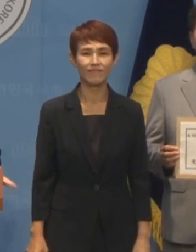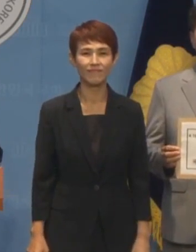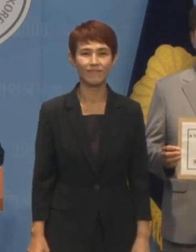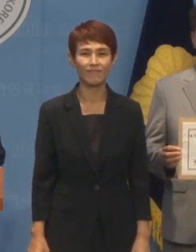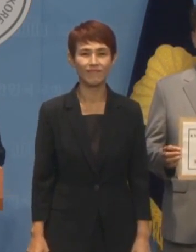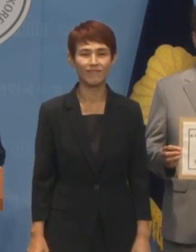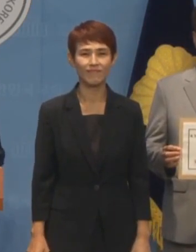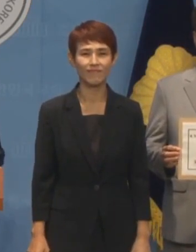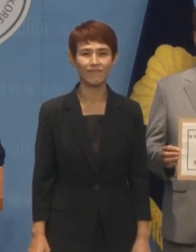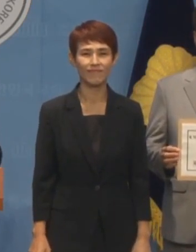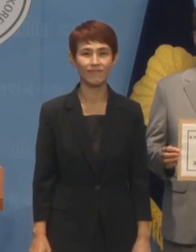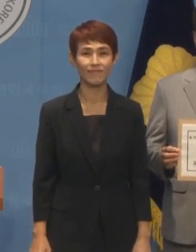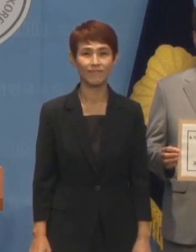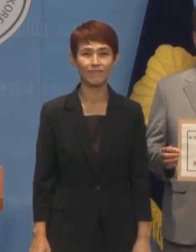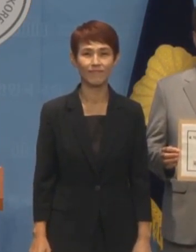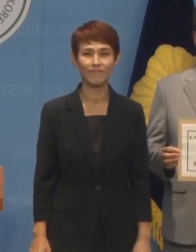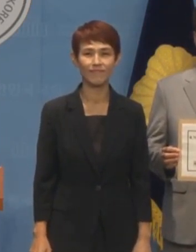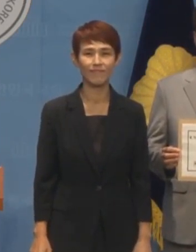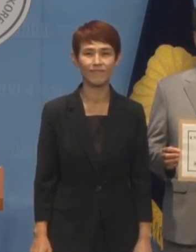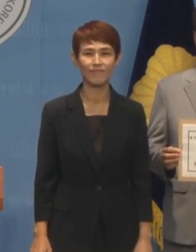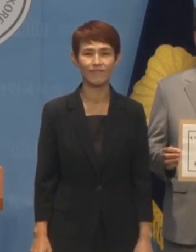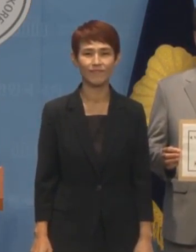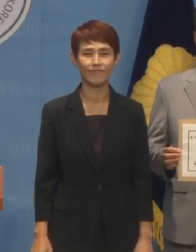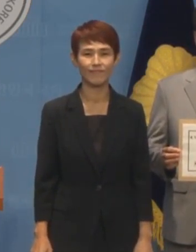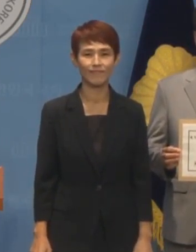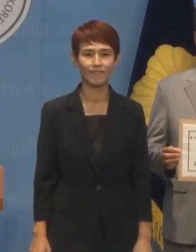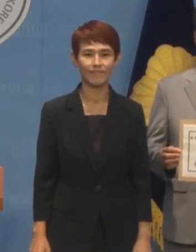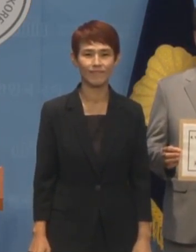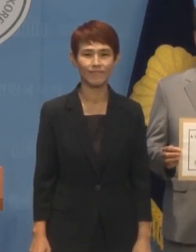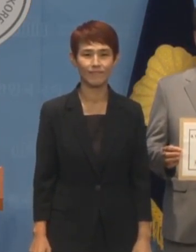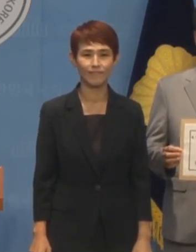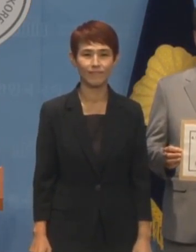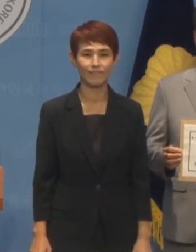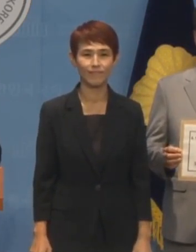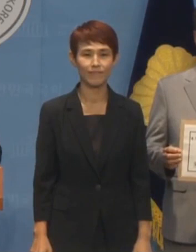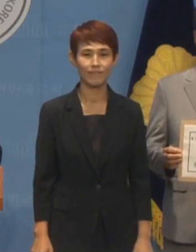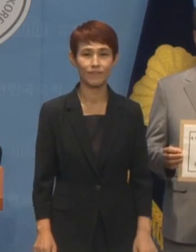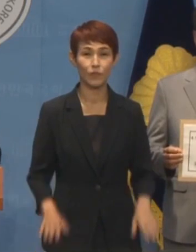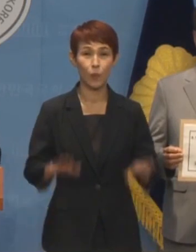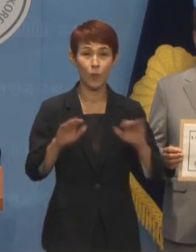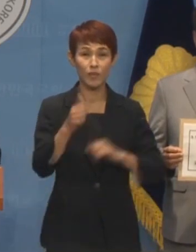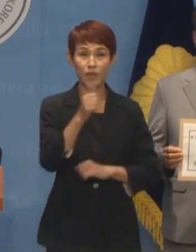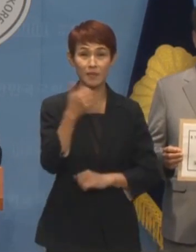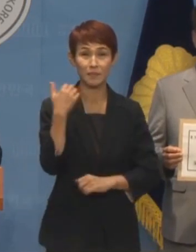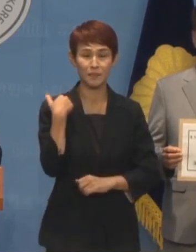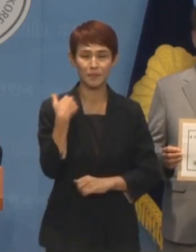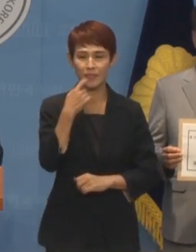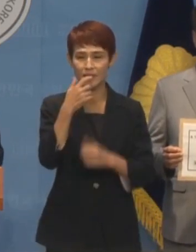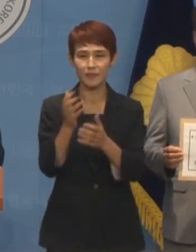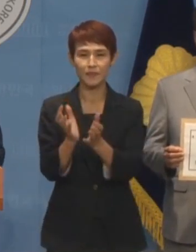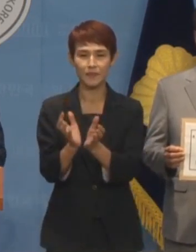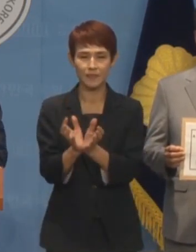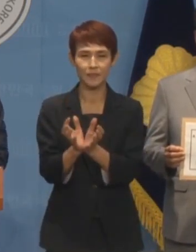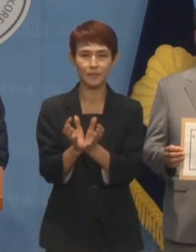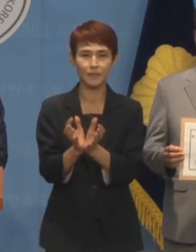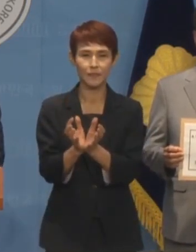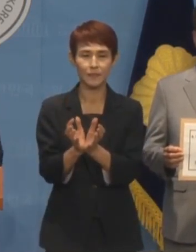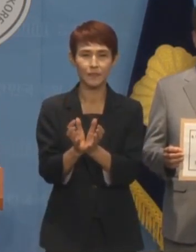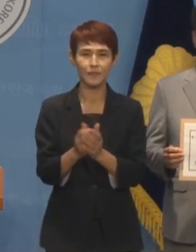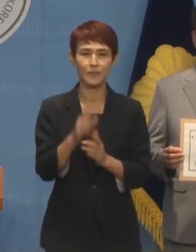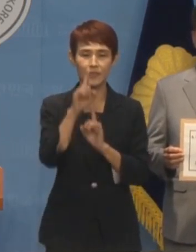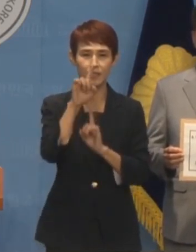네. 준비된 기자회견 진행하겠습니다. 오늘 기자회견 사회를 맡은 저는 더불어민주당 인천 서구 국회의원